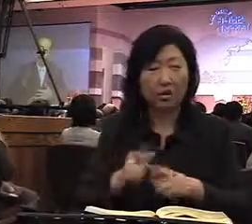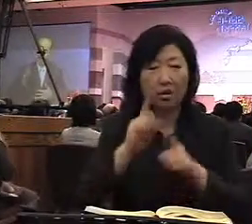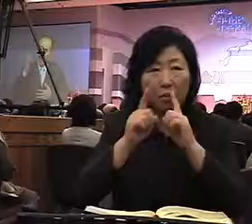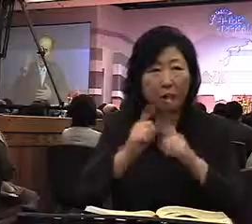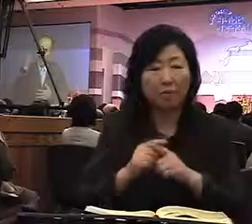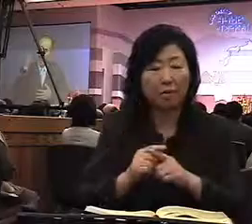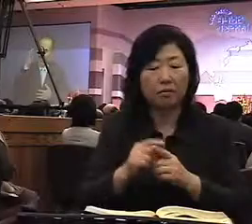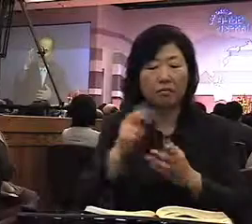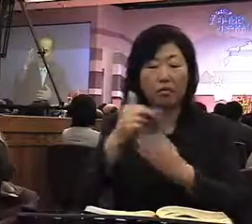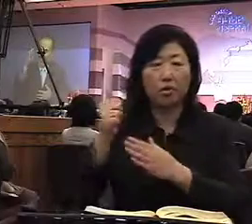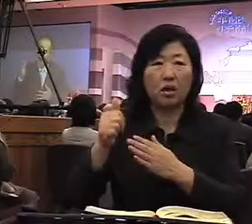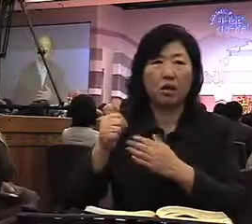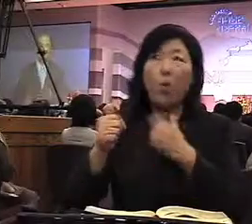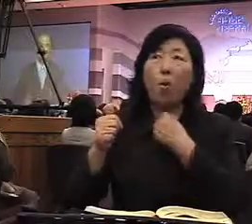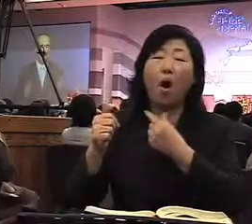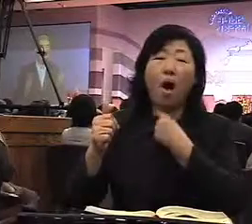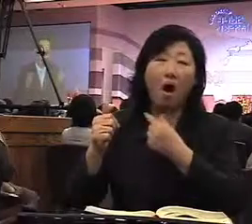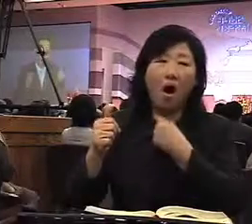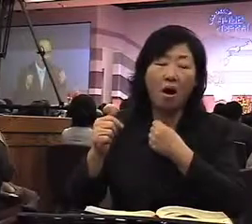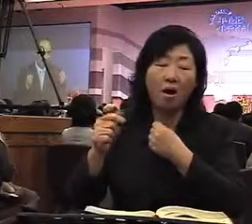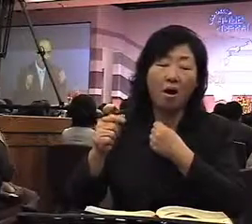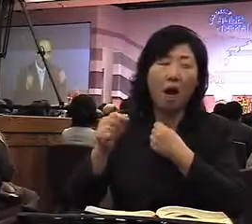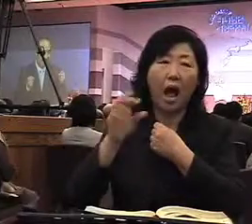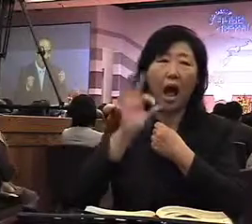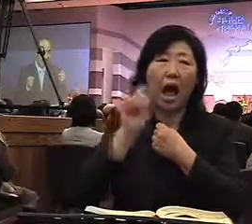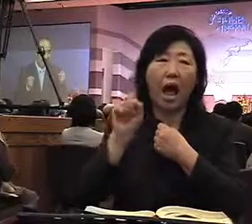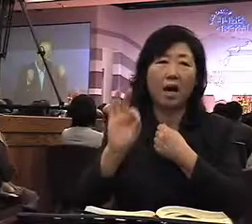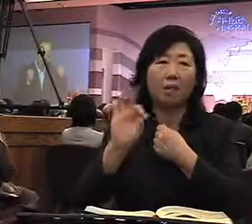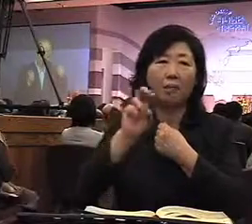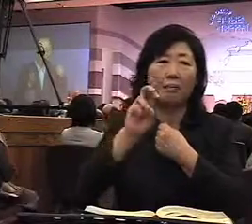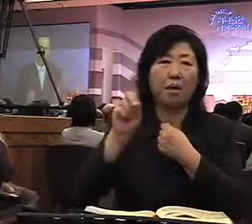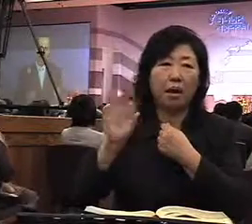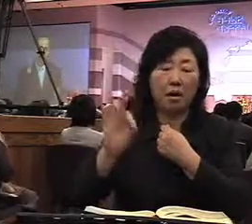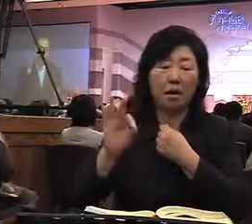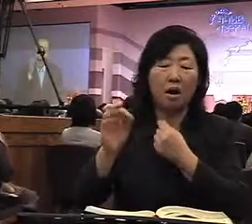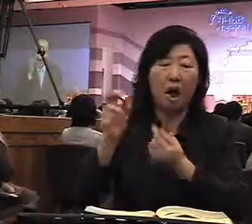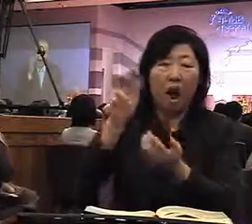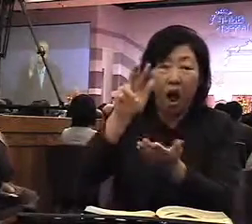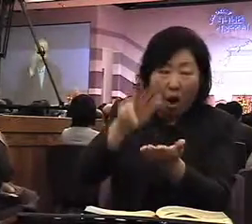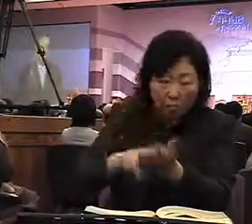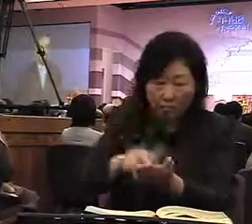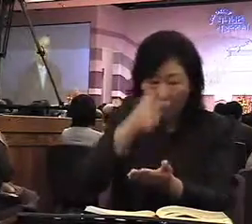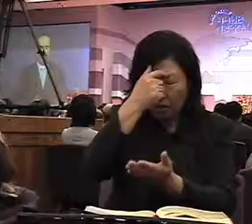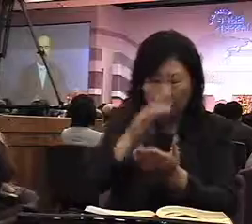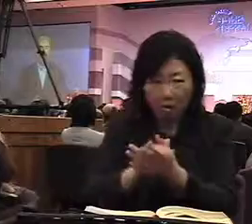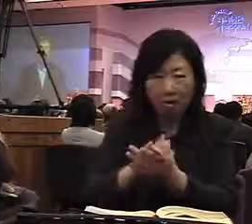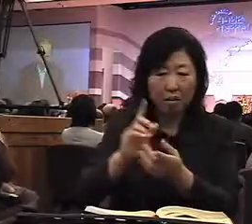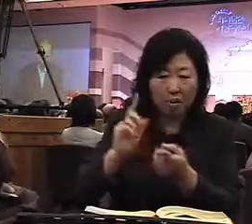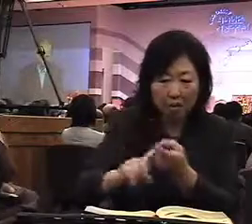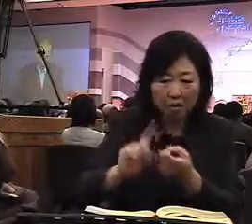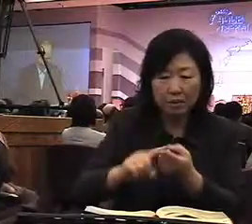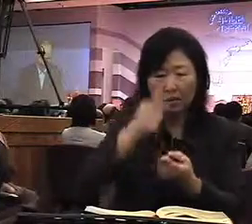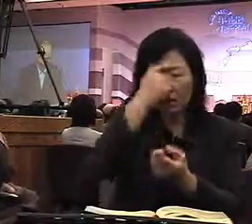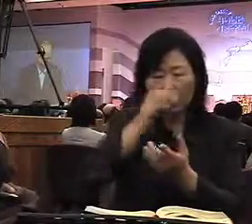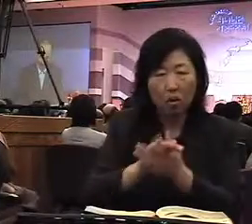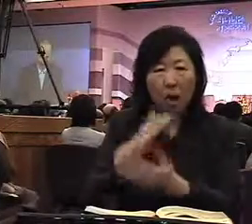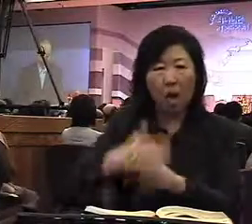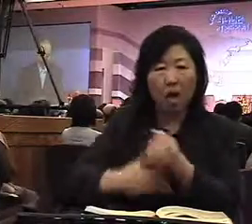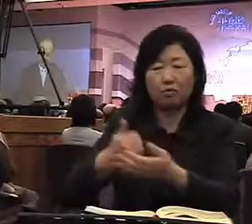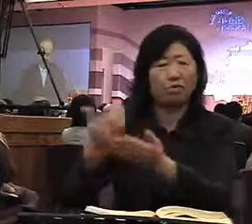피곤이 오는 건 주의 앙망함이 적구나 하고 저는 엎드려 기도합니다. 엎드려 기도해요. 말씀대로 기도하는 거예요. 하나님 주세요.